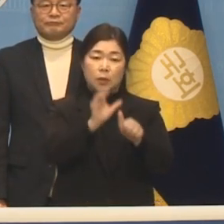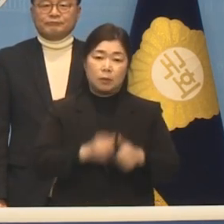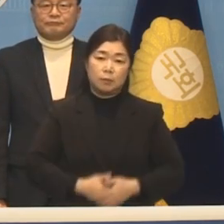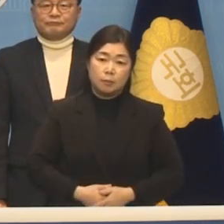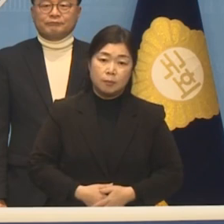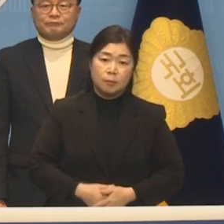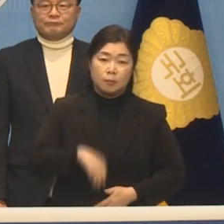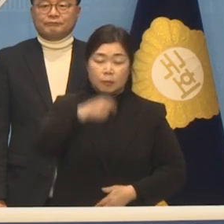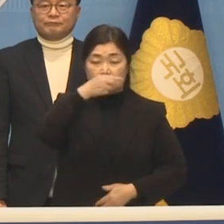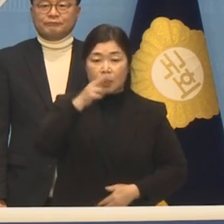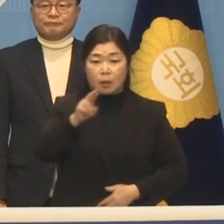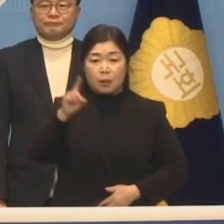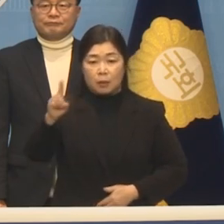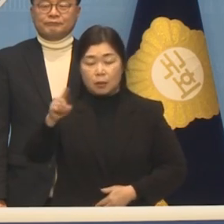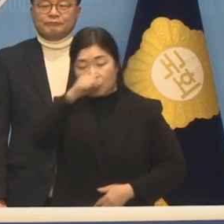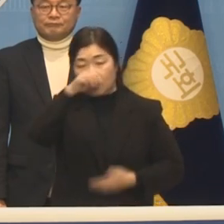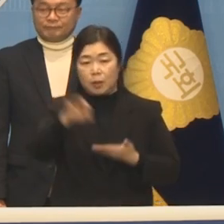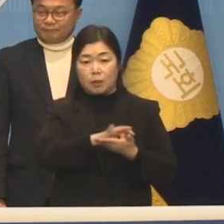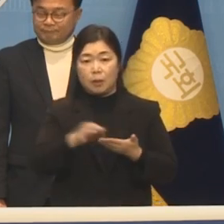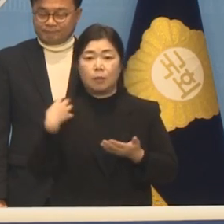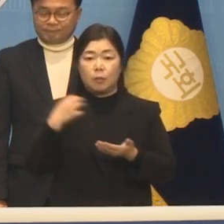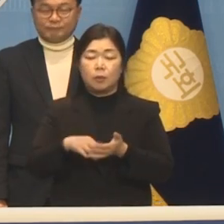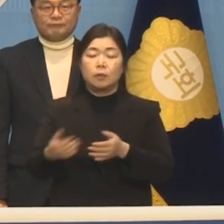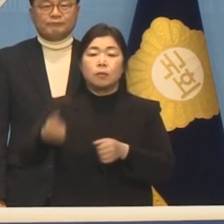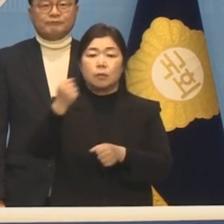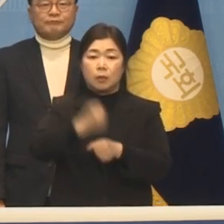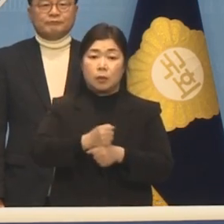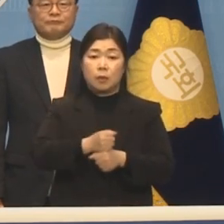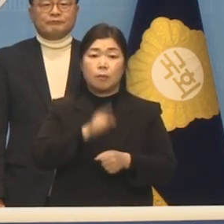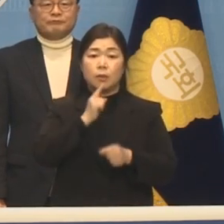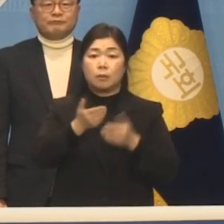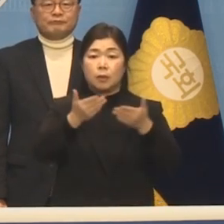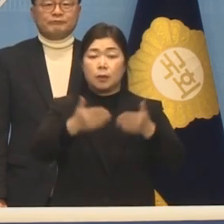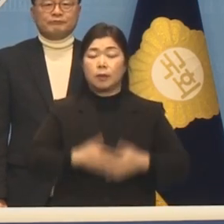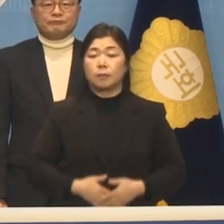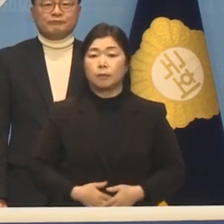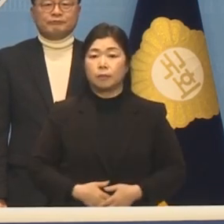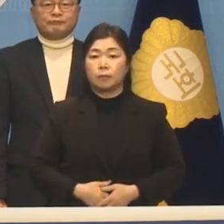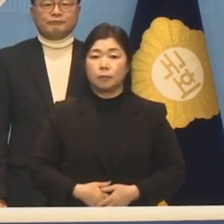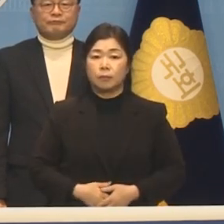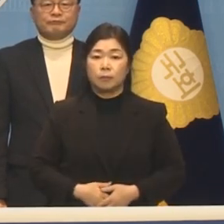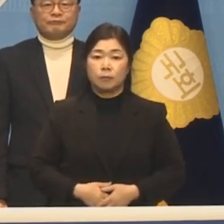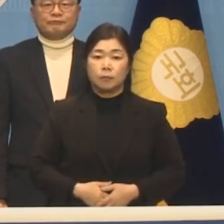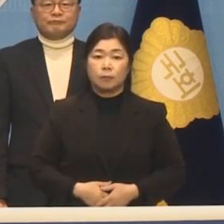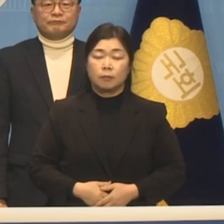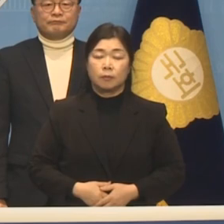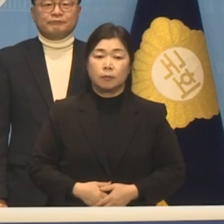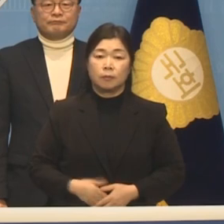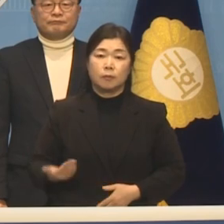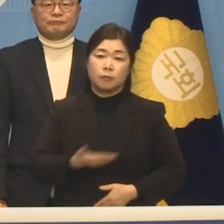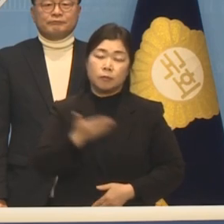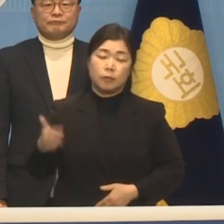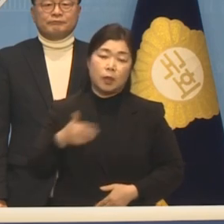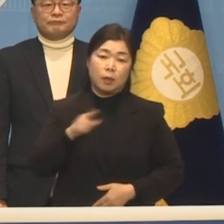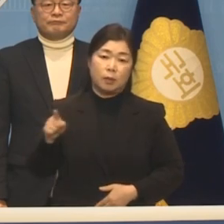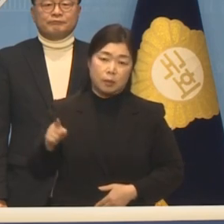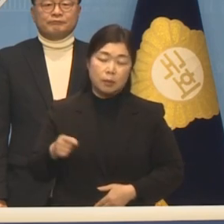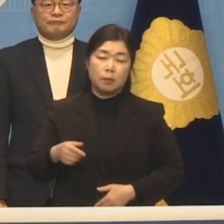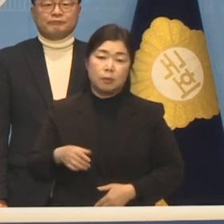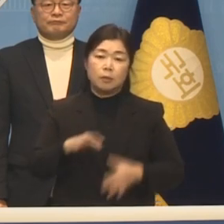R&D 예산 법제화 공약 공동 발표 기자회견문. 안녕하십니까? 저희는 카이스트